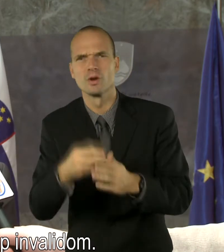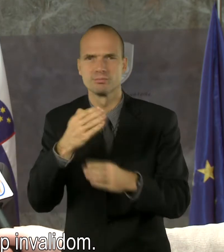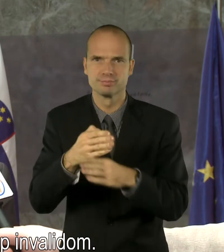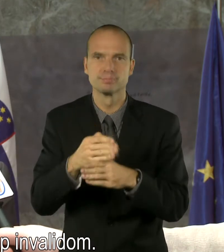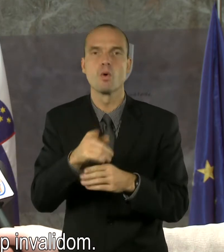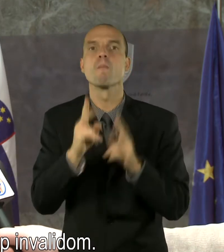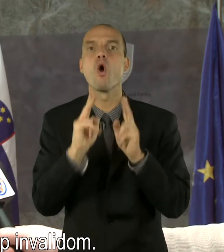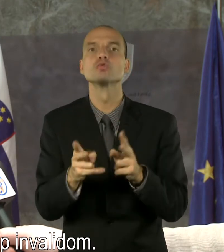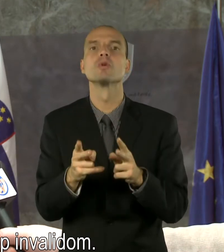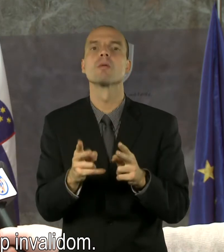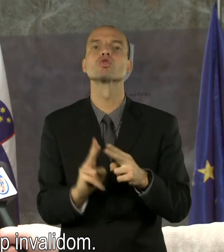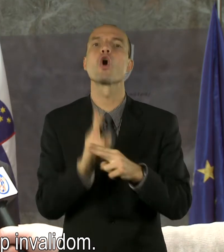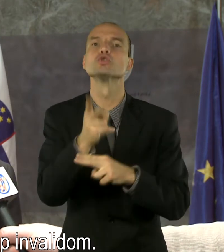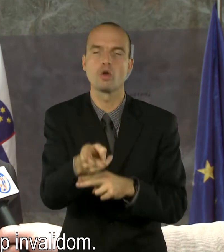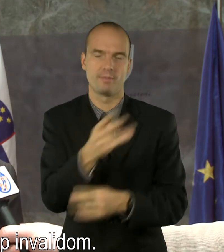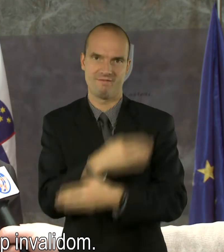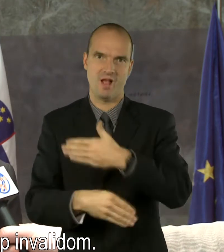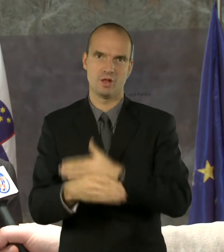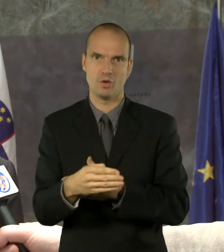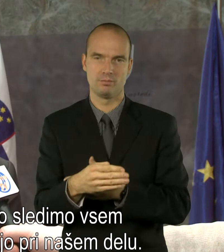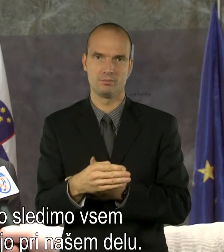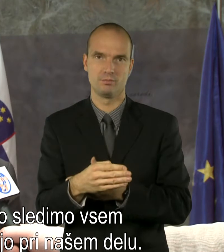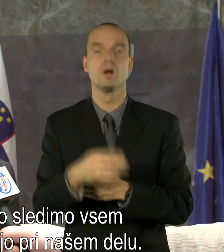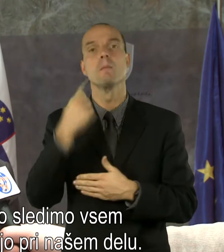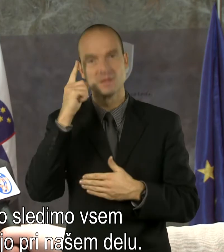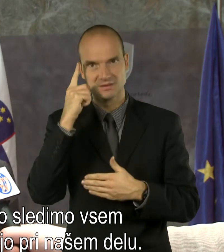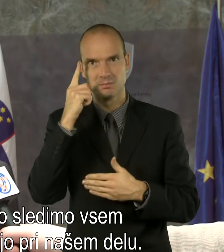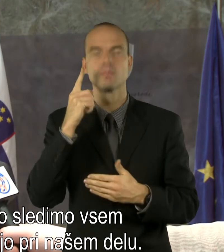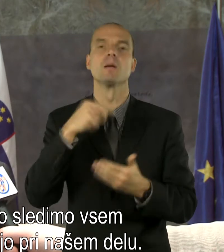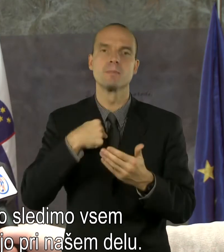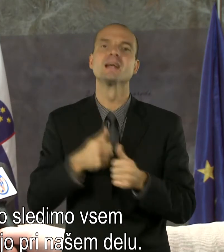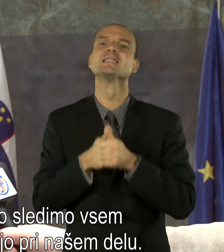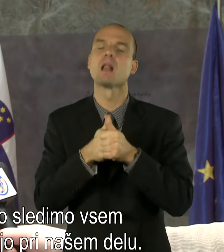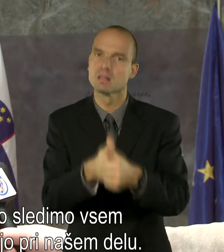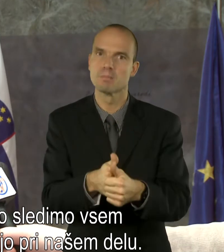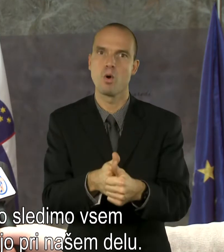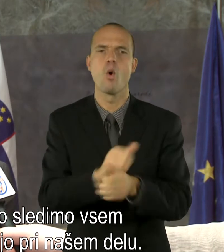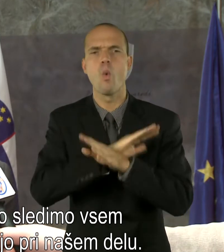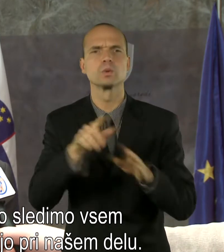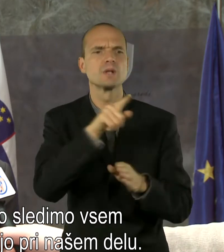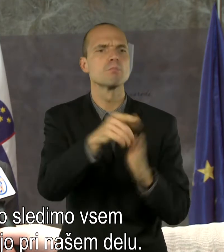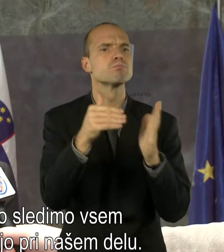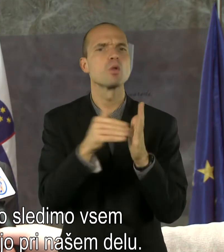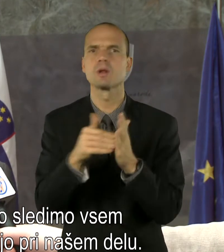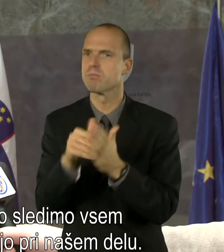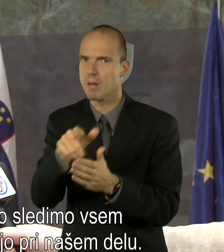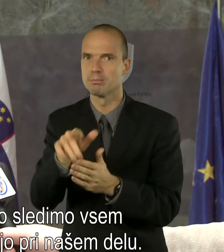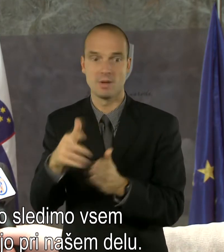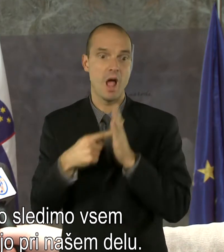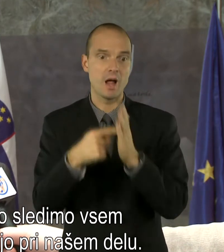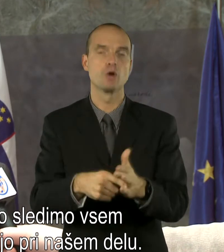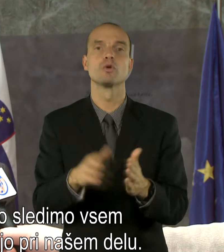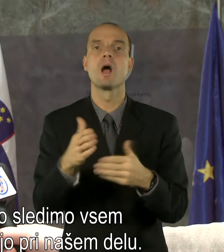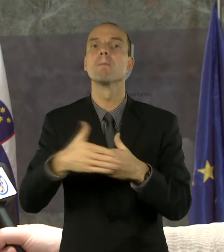omogočajo primeren dostop invalidom in mislim, da resnično sledimo vsem tem potrebam, ki se kažejo